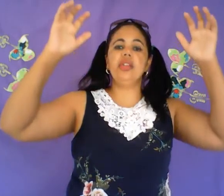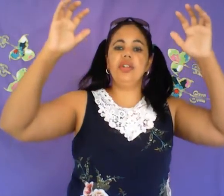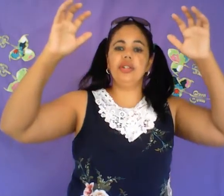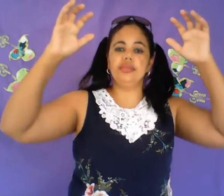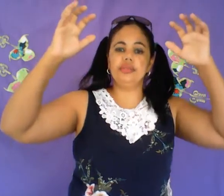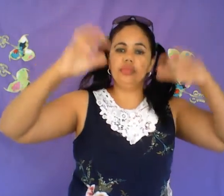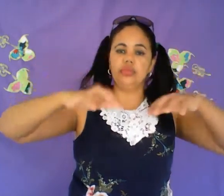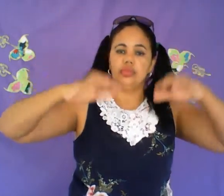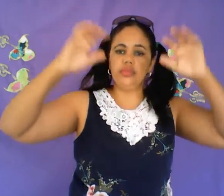ó...